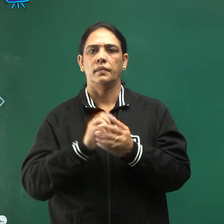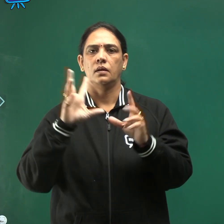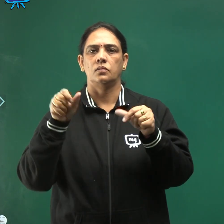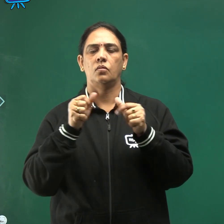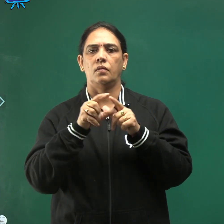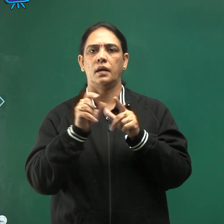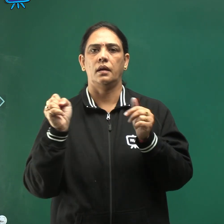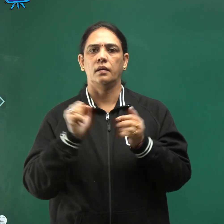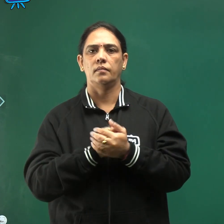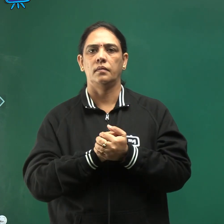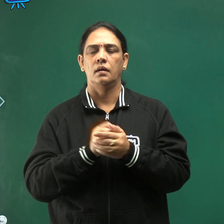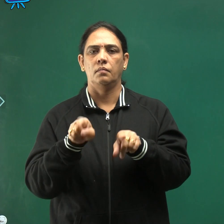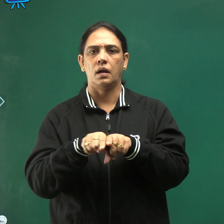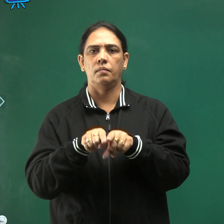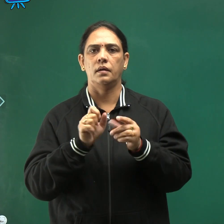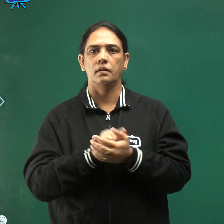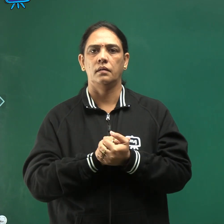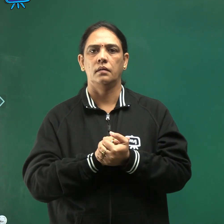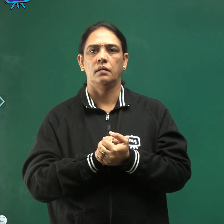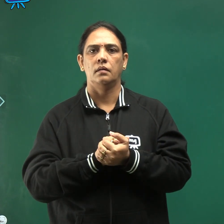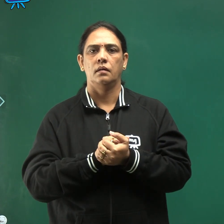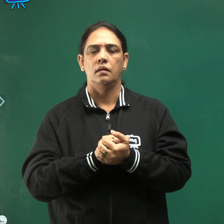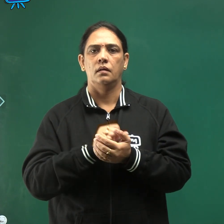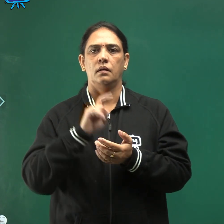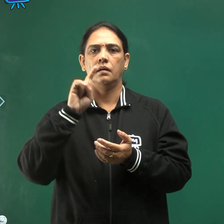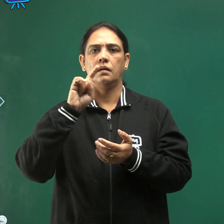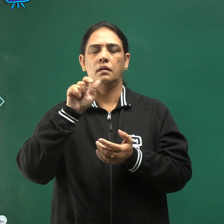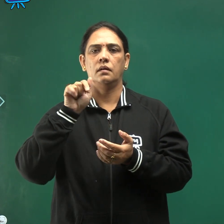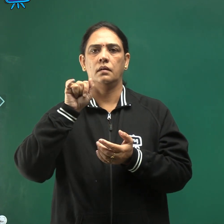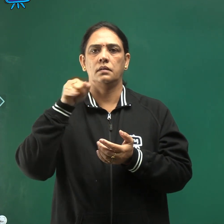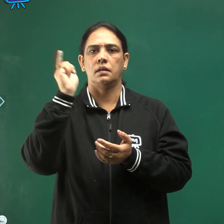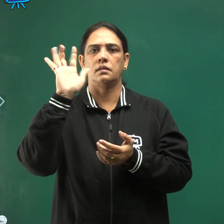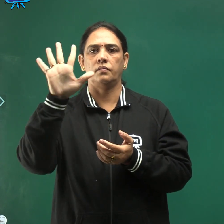करेंगे बराबर 65/4।